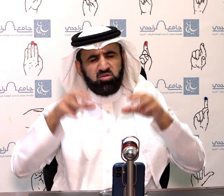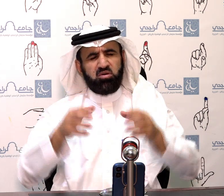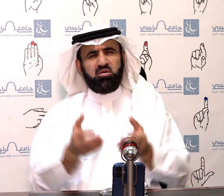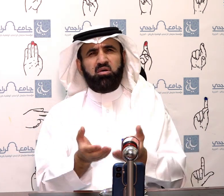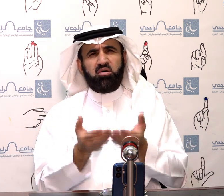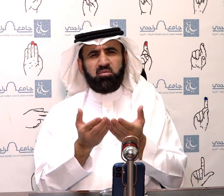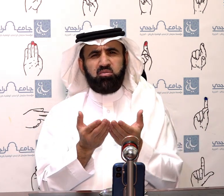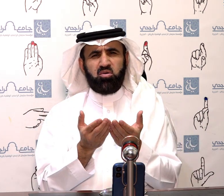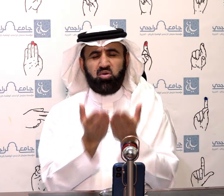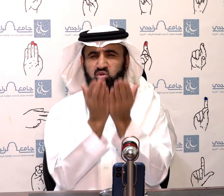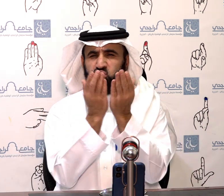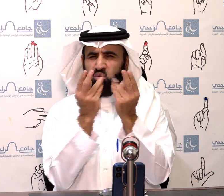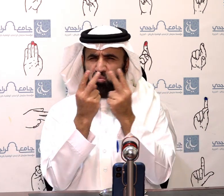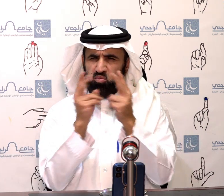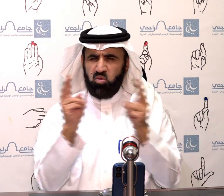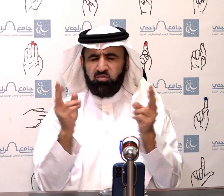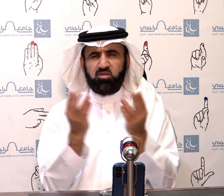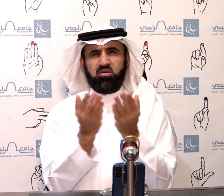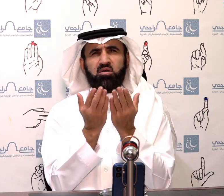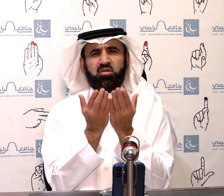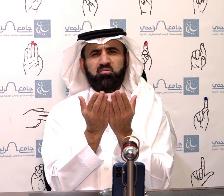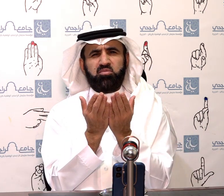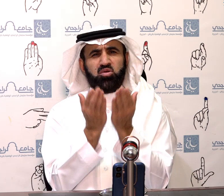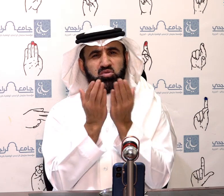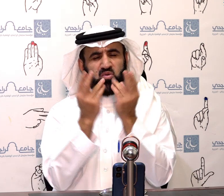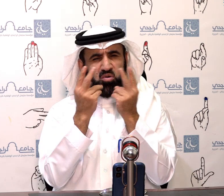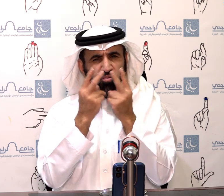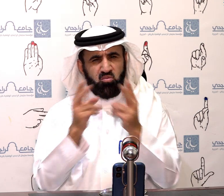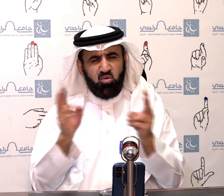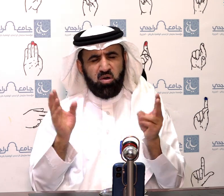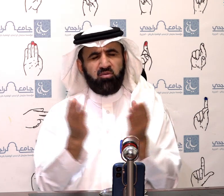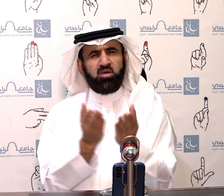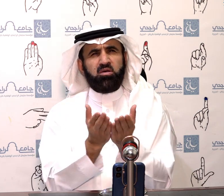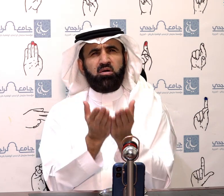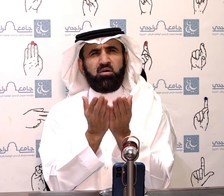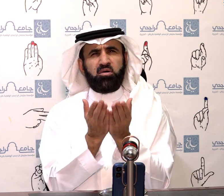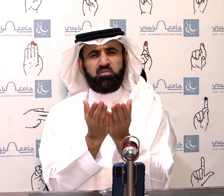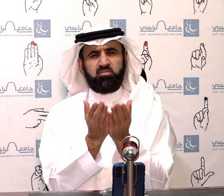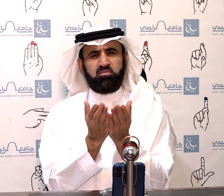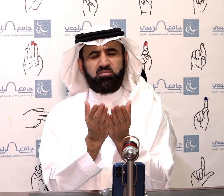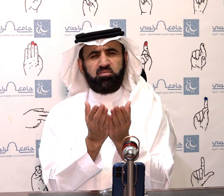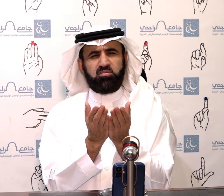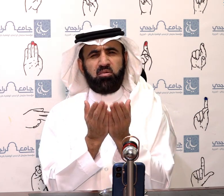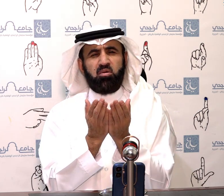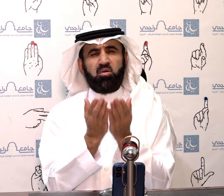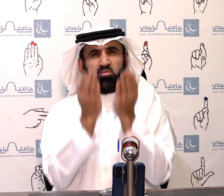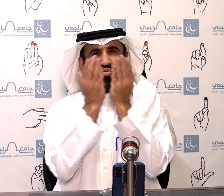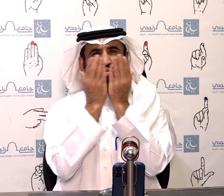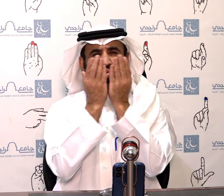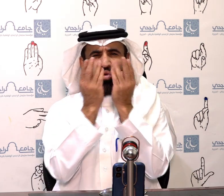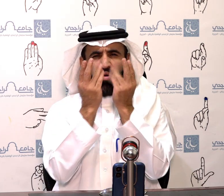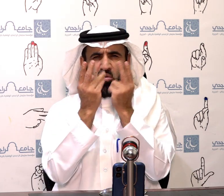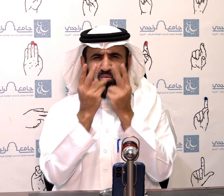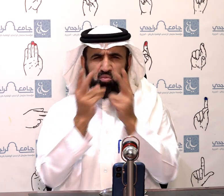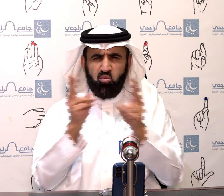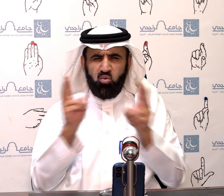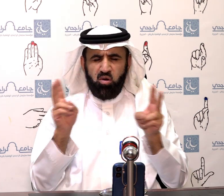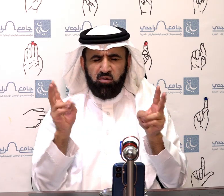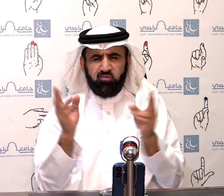استجب دعاءنا، اللهم استجب دعاءنا، اللهم استجب دعاءنا، وتقبل